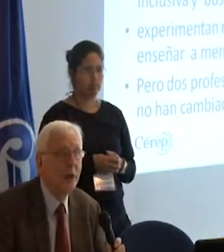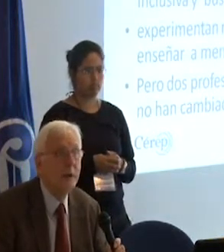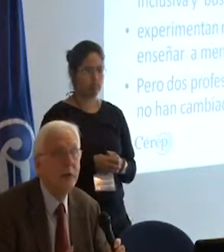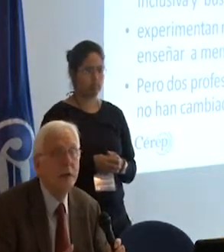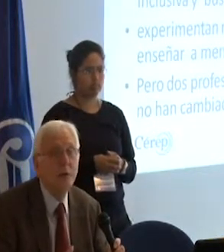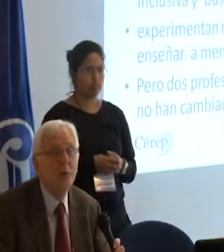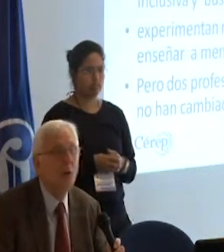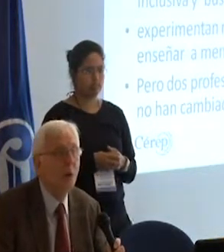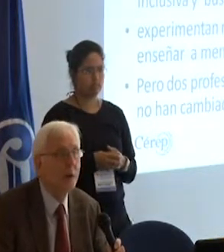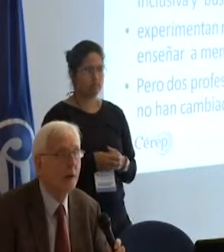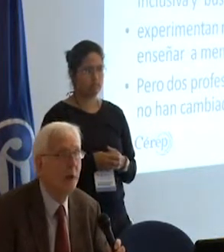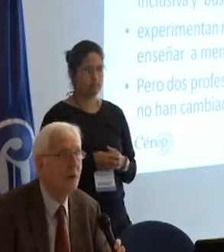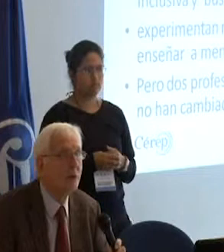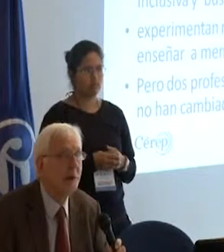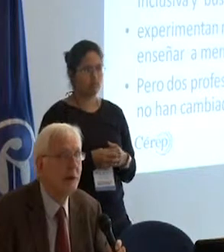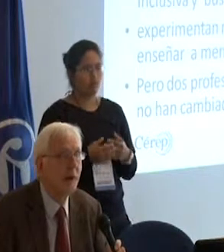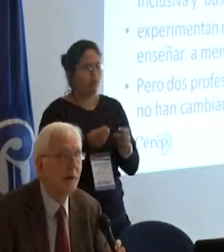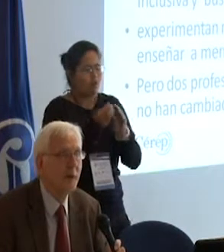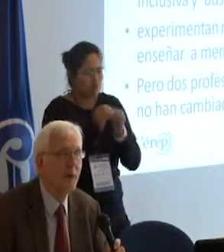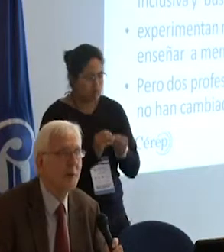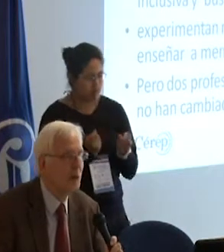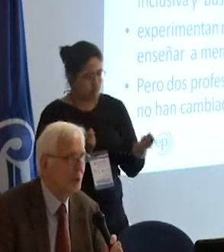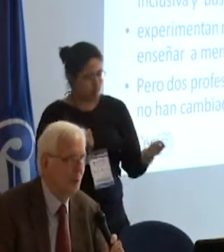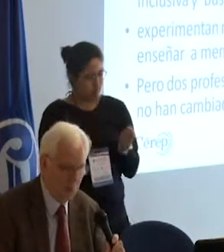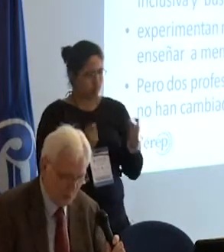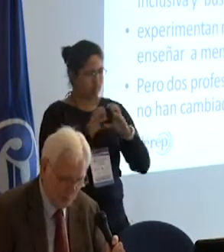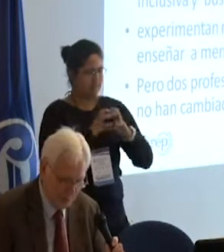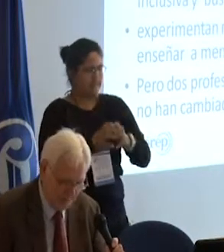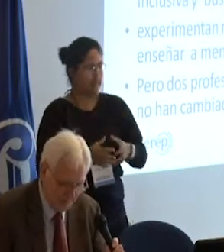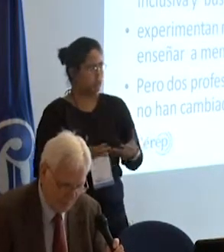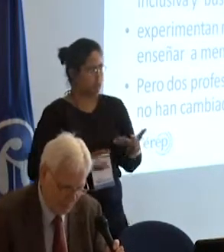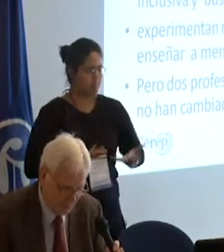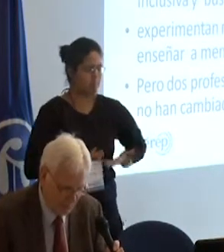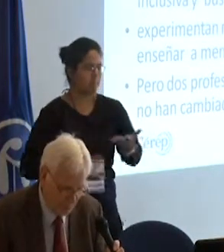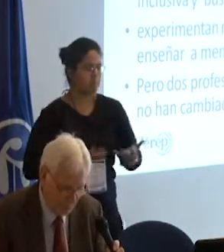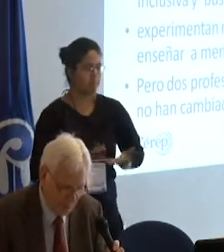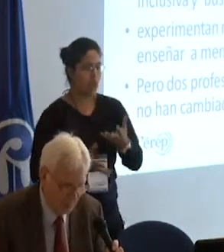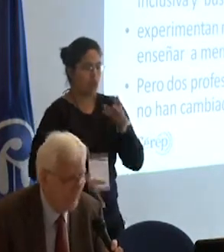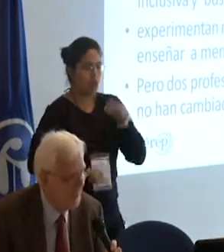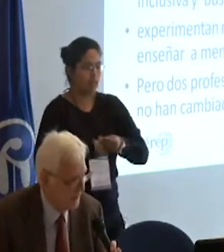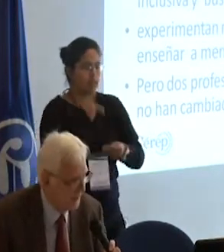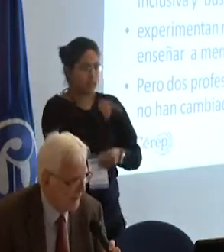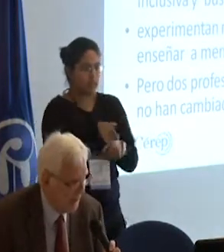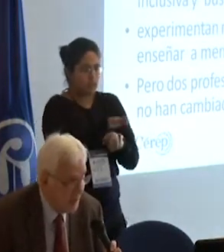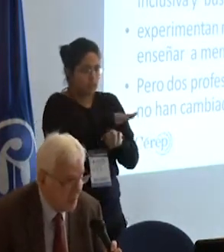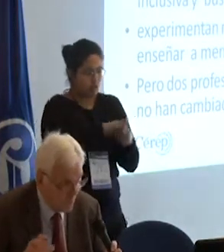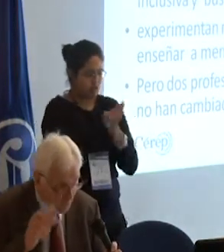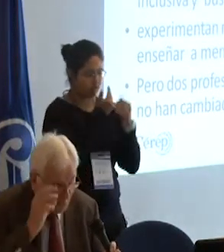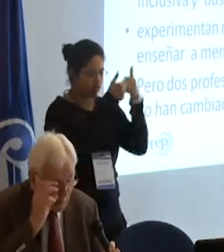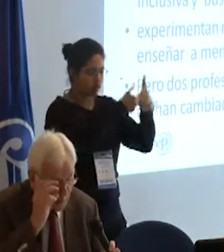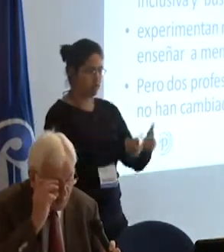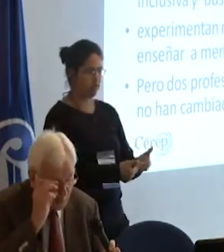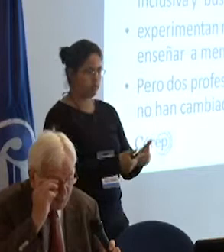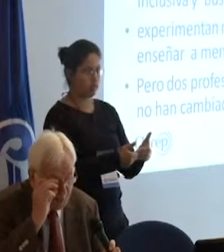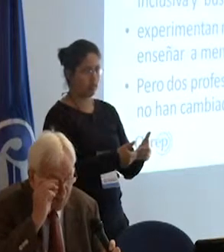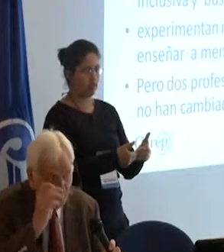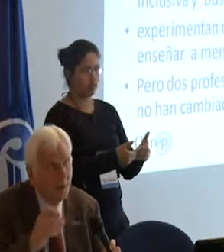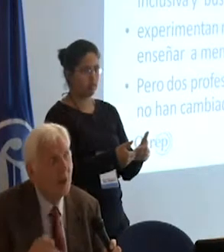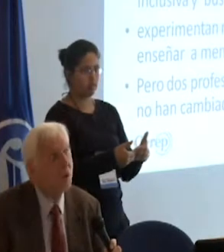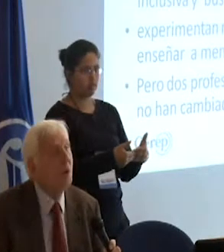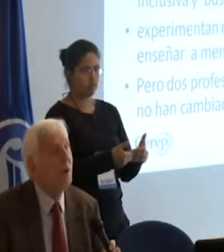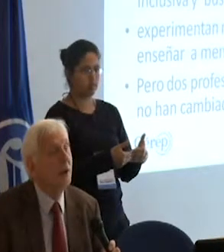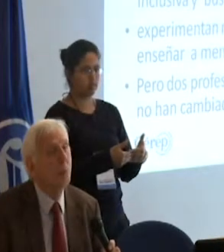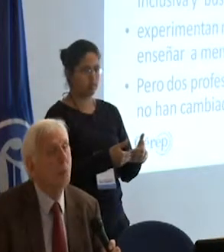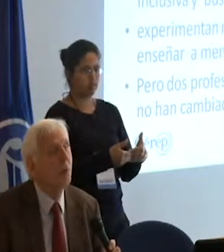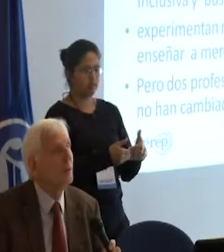no tienen los medios para controlar su clase y que por lo tanto estos alumnos en situación de discapacidad se funden